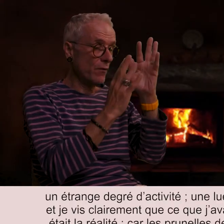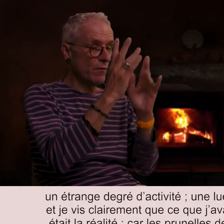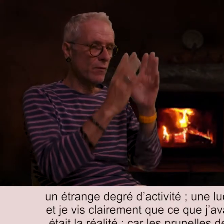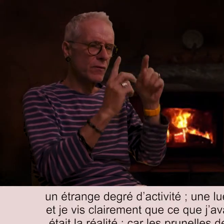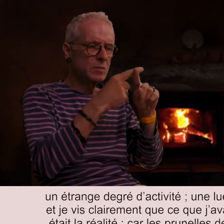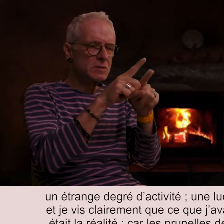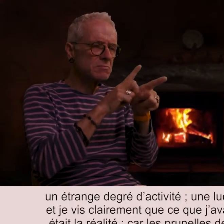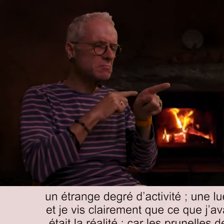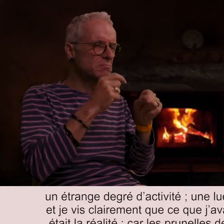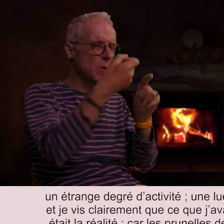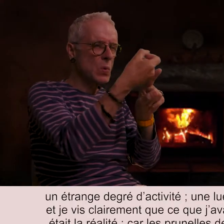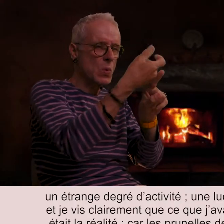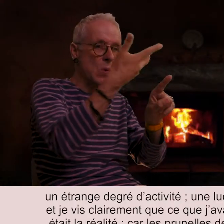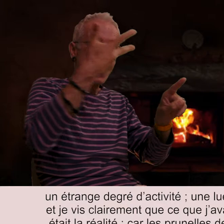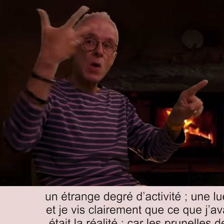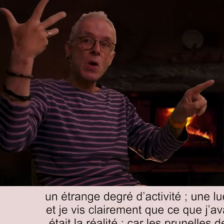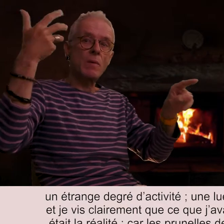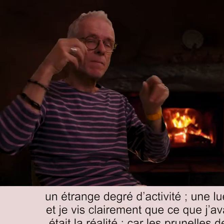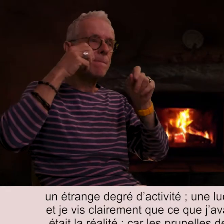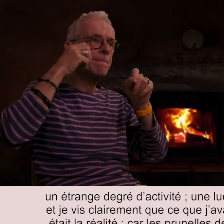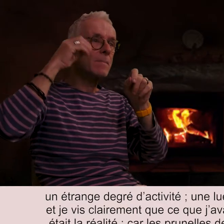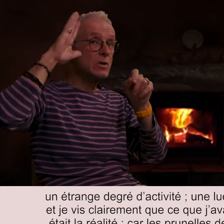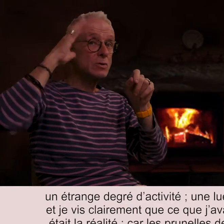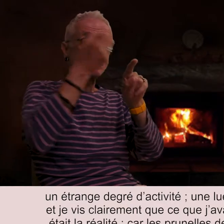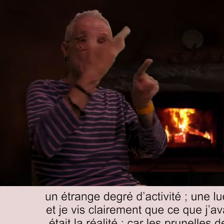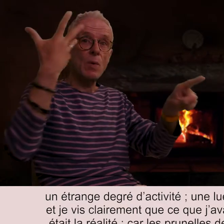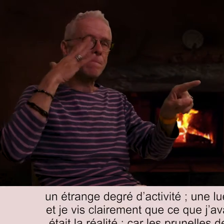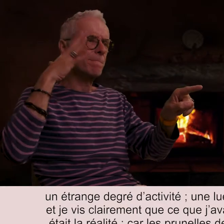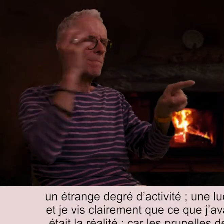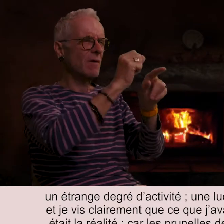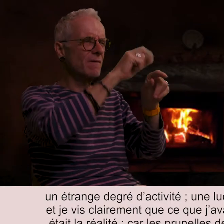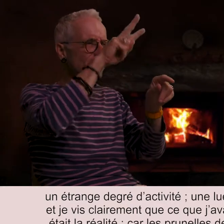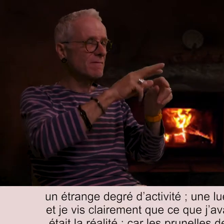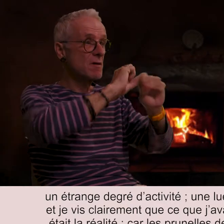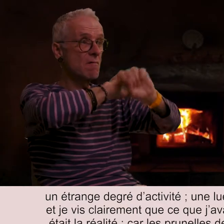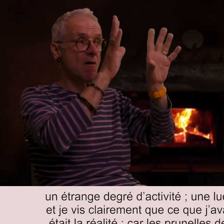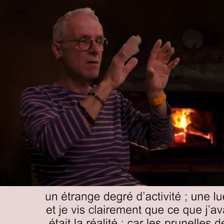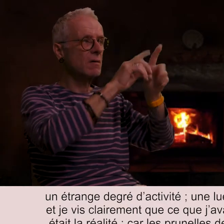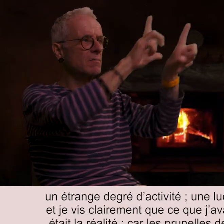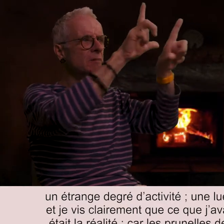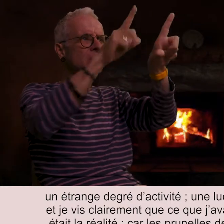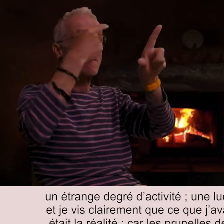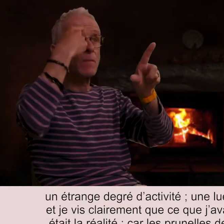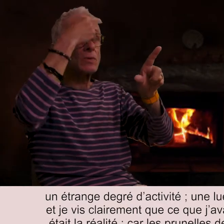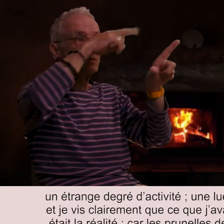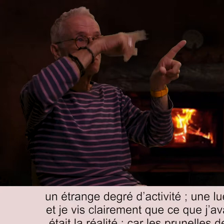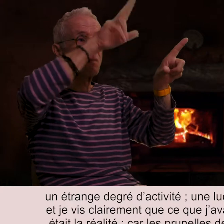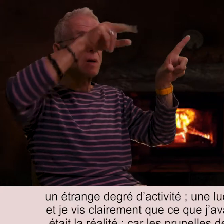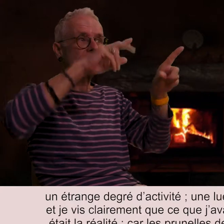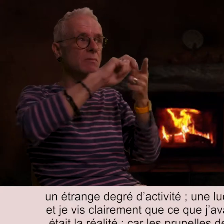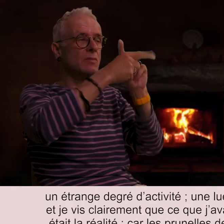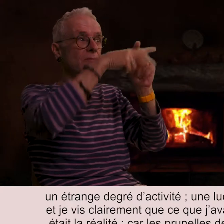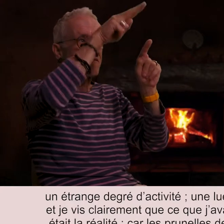Une lueur blafarde illumina la chambre et je vis clairement que ce que j'avais pris pour de vaines peintures